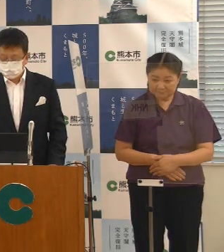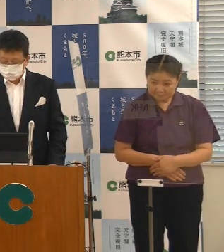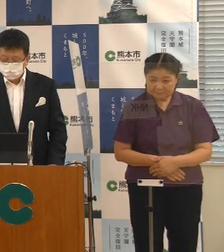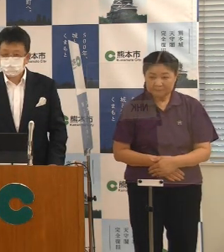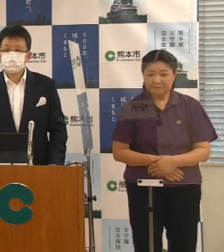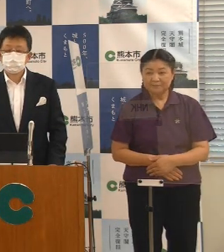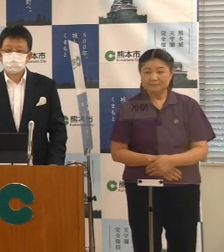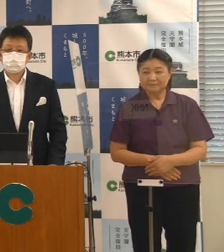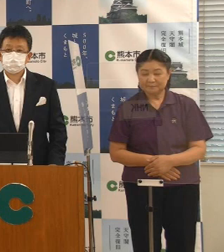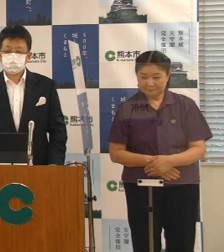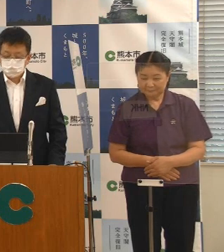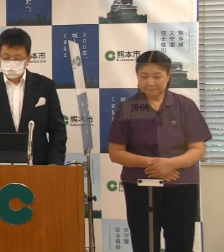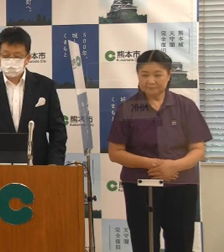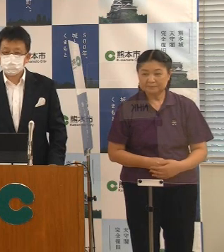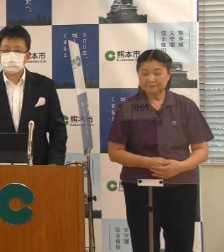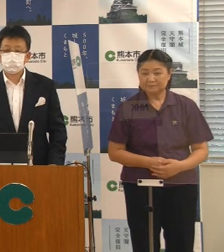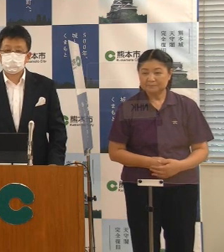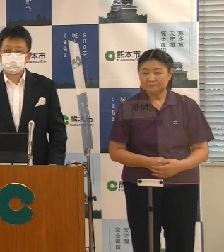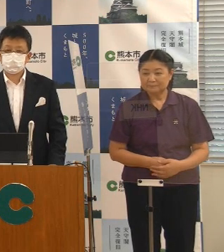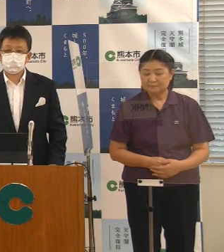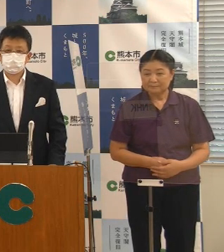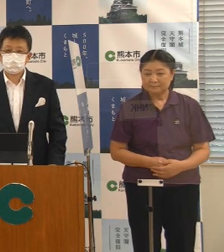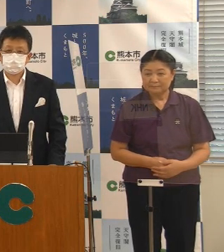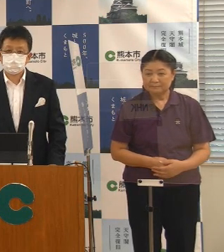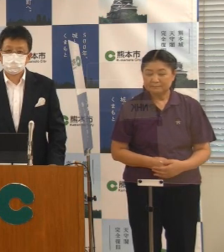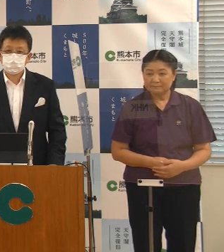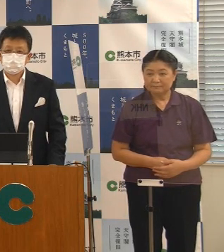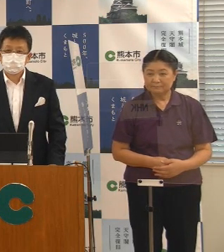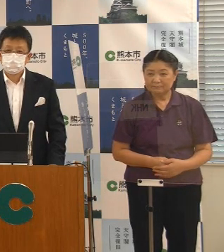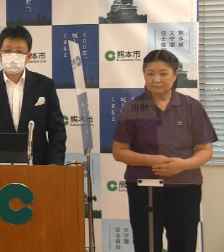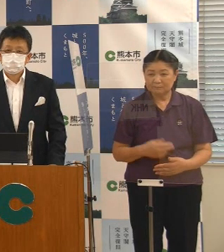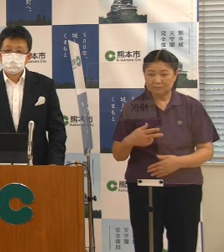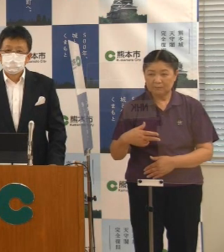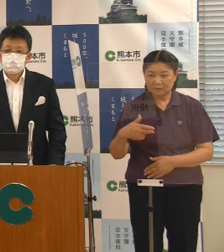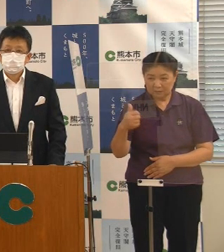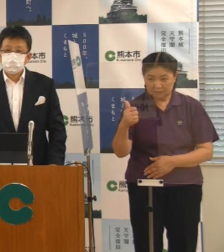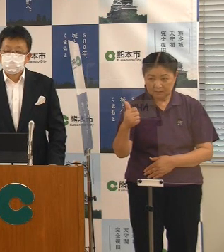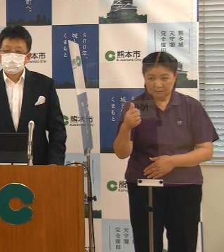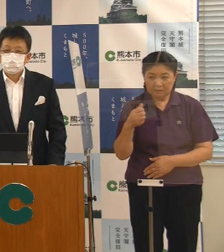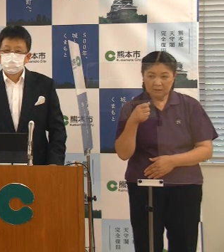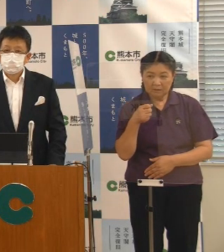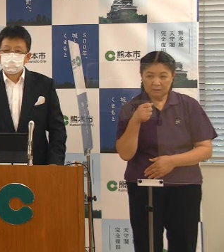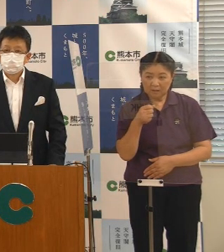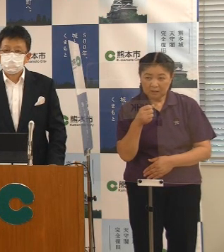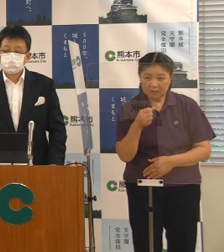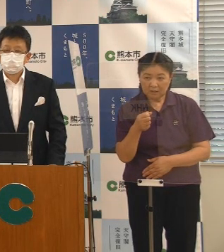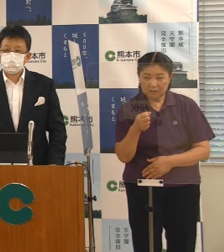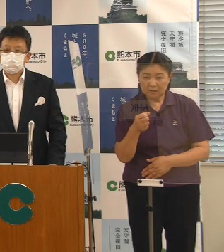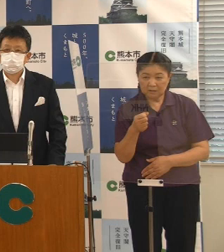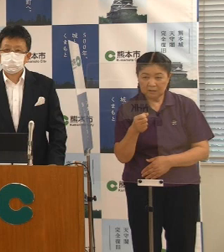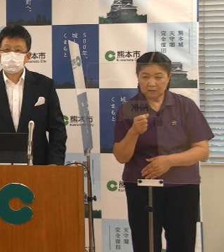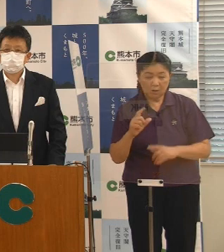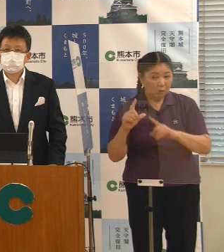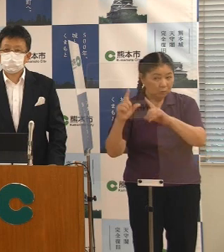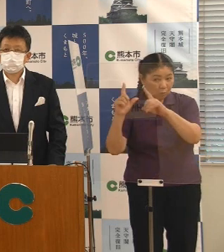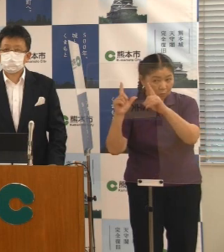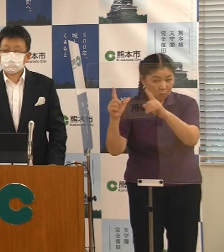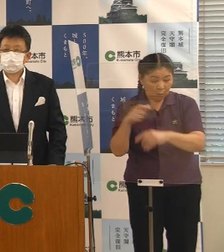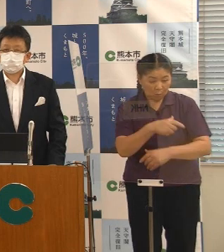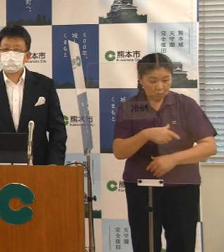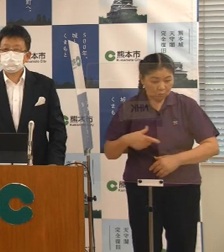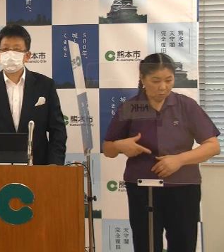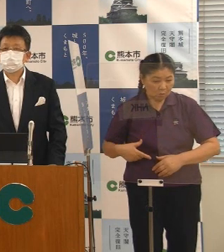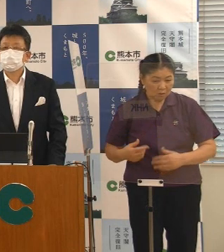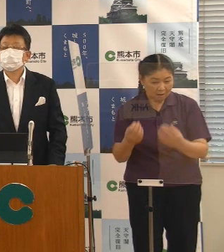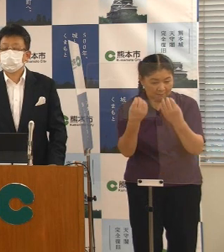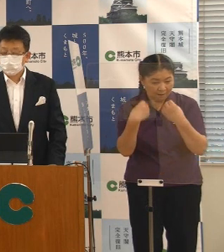幹事社 G 通信の福島です。よろしくお願いします。市長が以前の会見では東京であったり福岡の感染拡